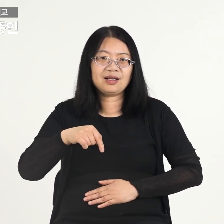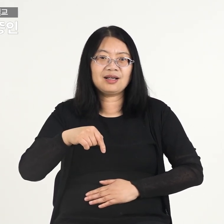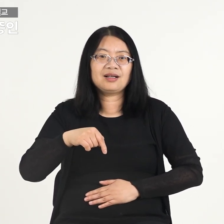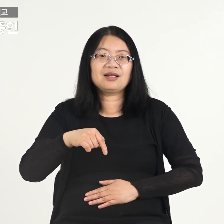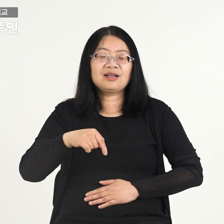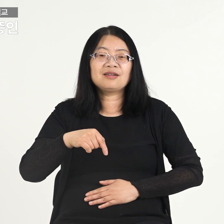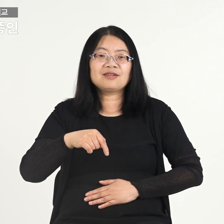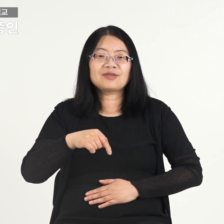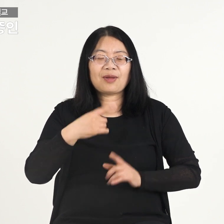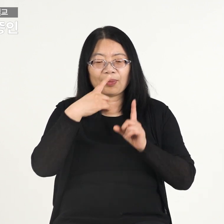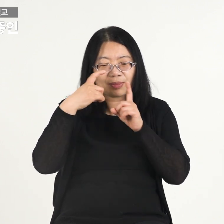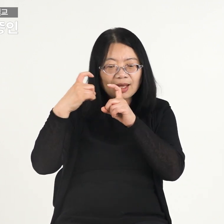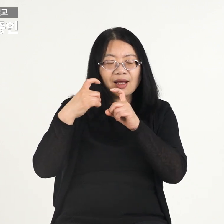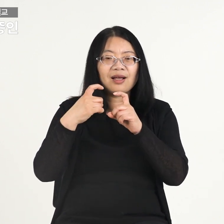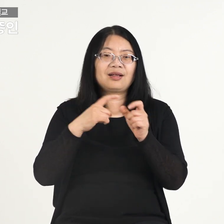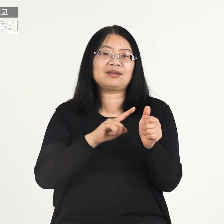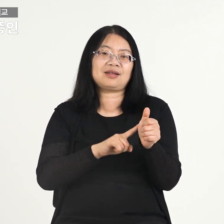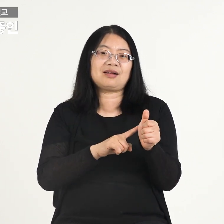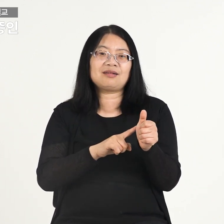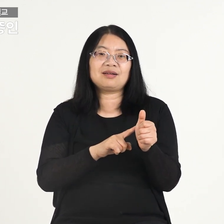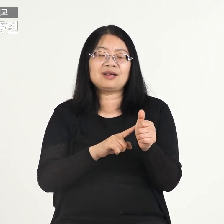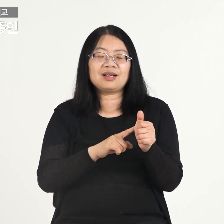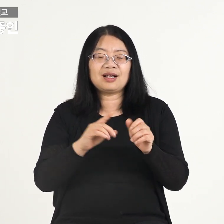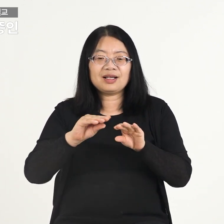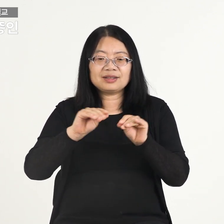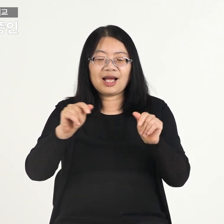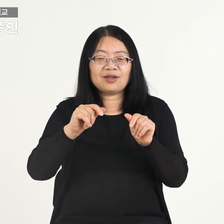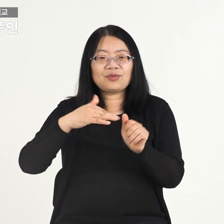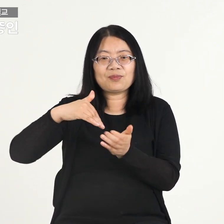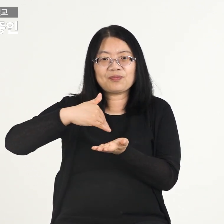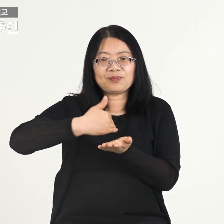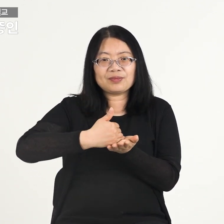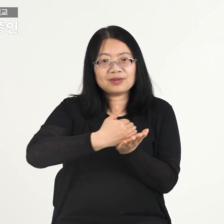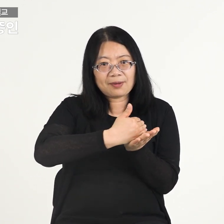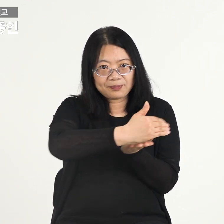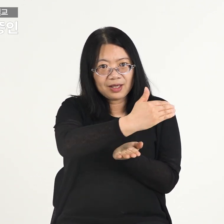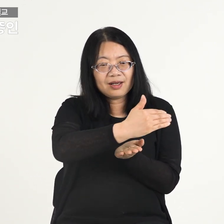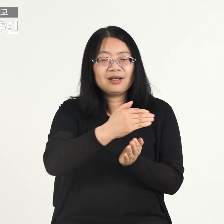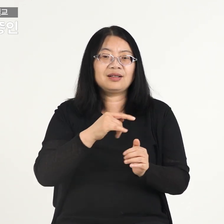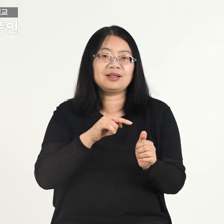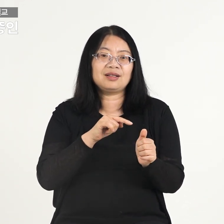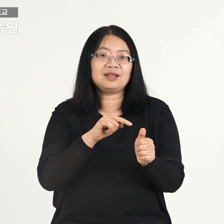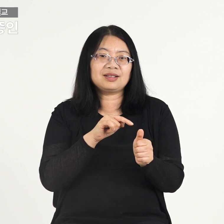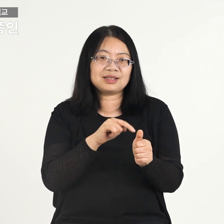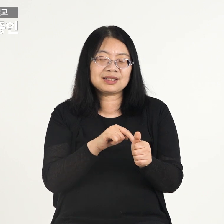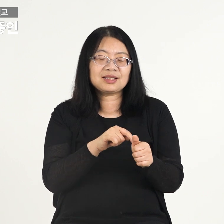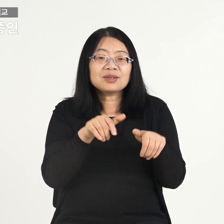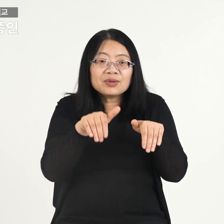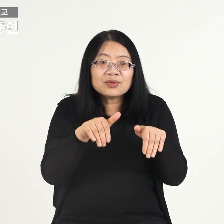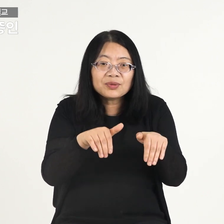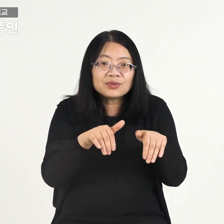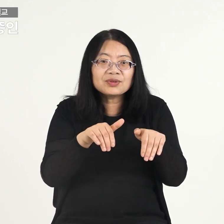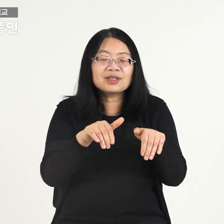자라. 그가 땅으로 내쫓기니 그의 사자들도 그와 함께